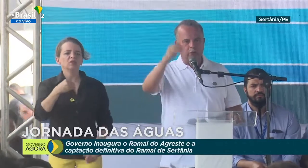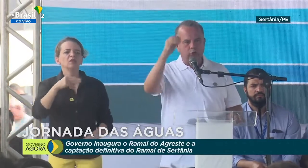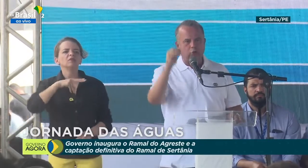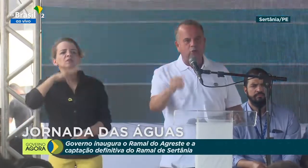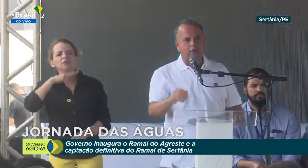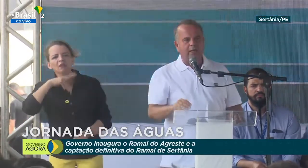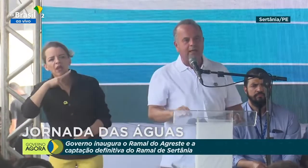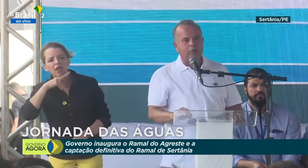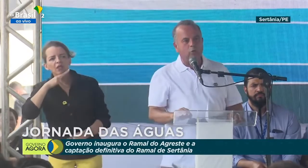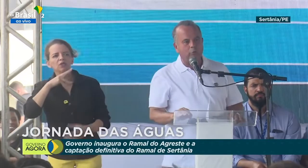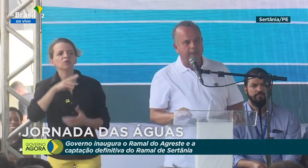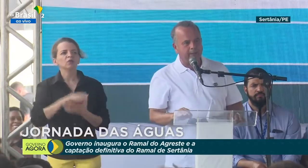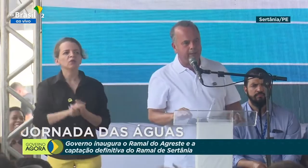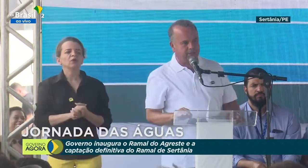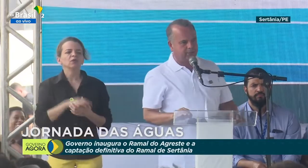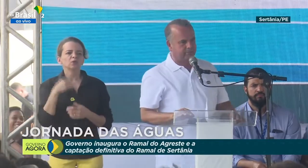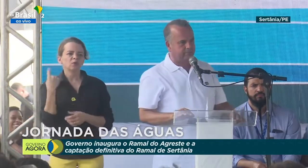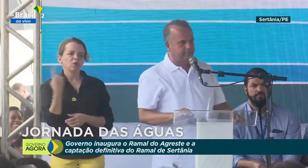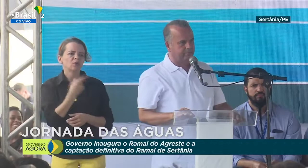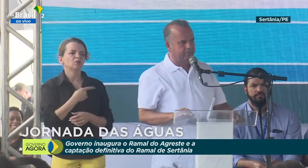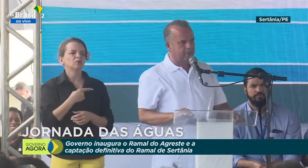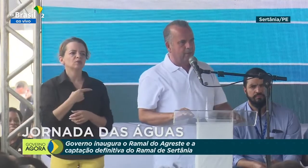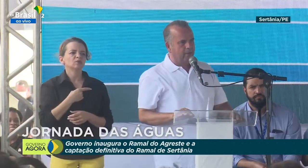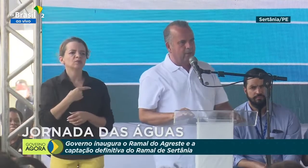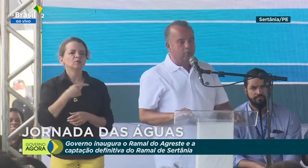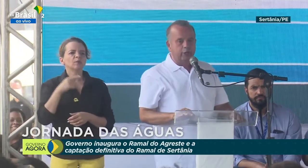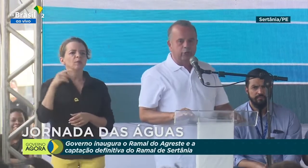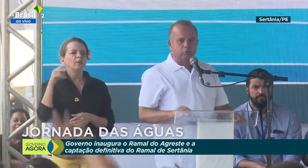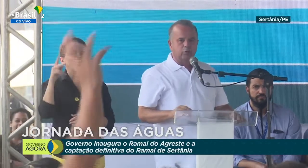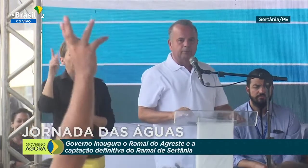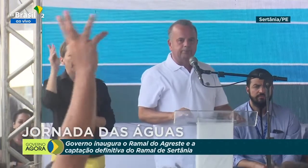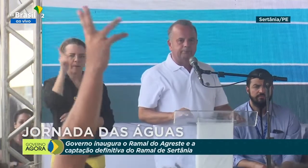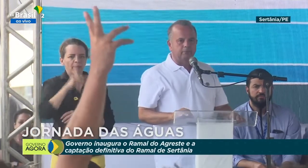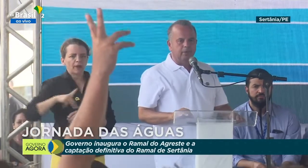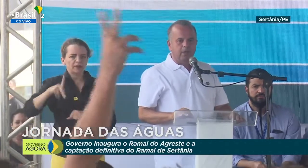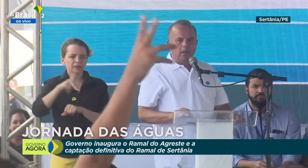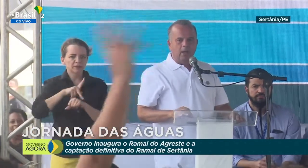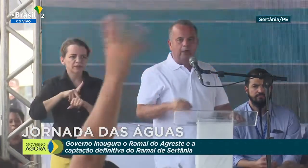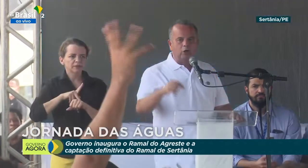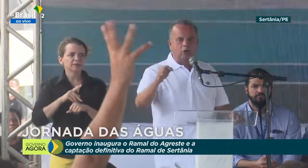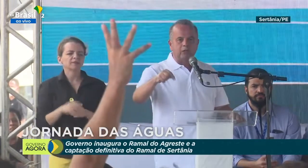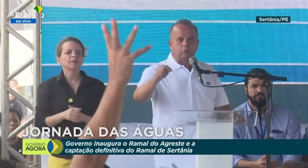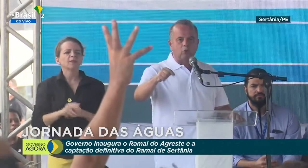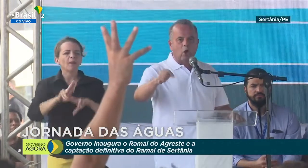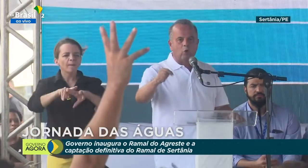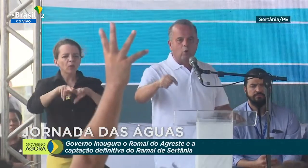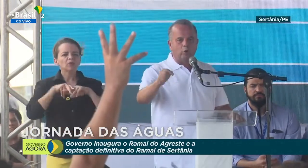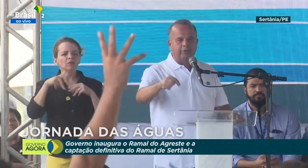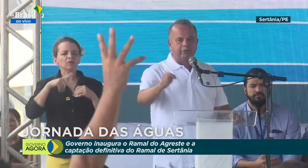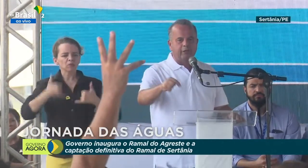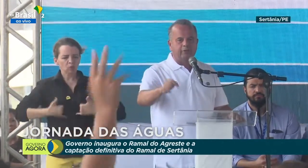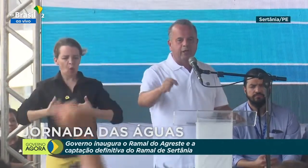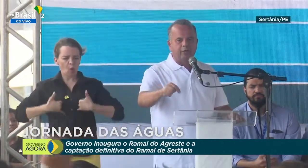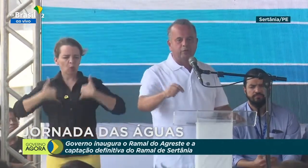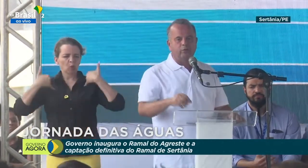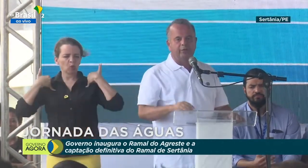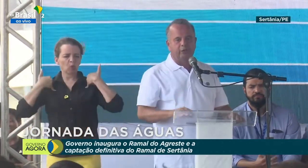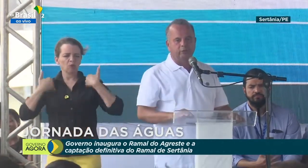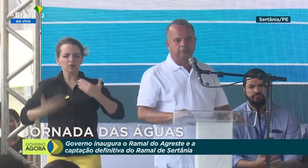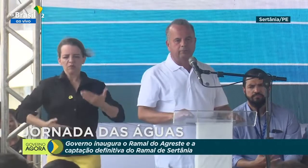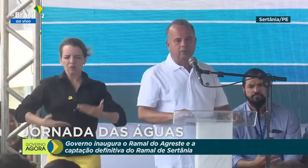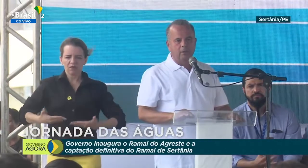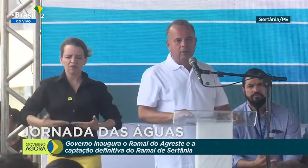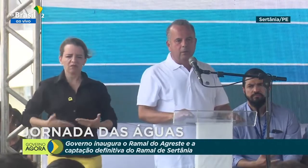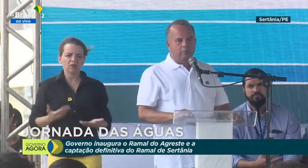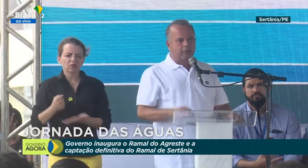netos e do nosso legado como país. Por isso é que nós temos orgulho de servir a este